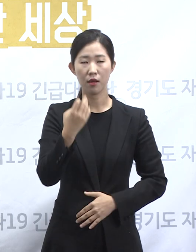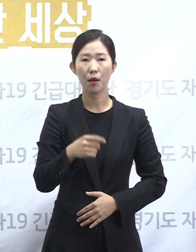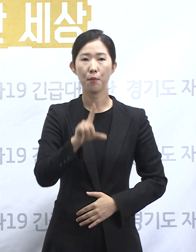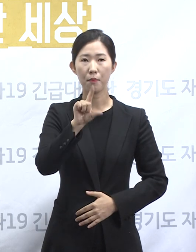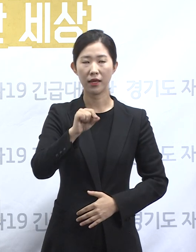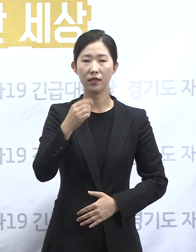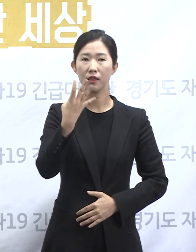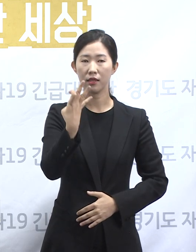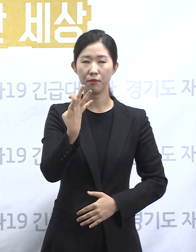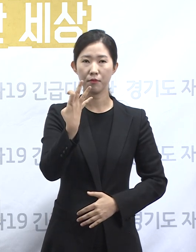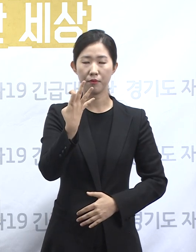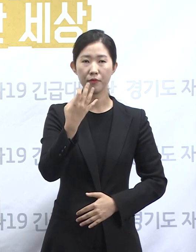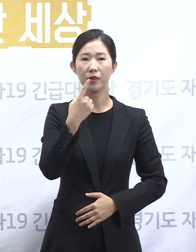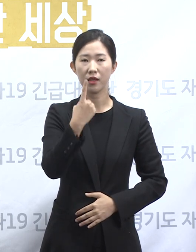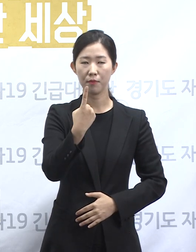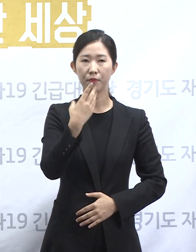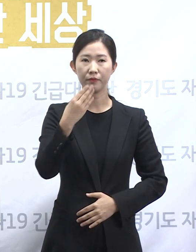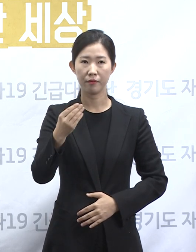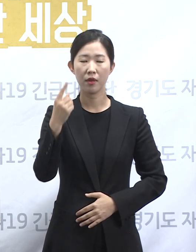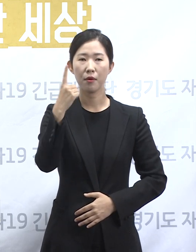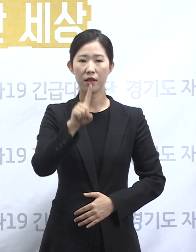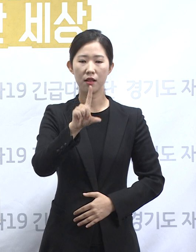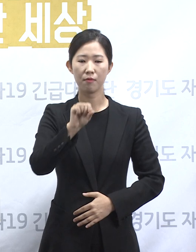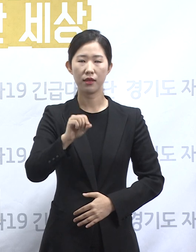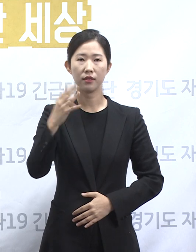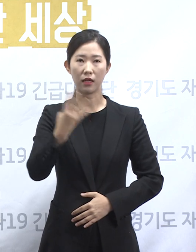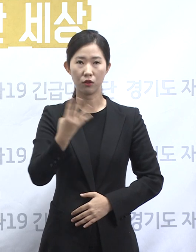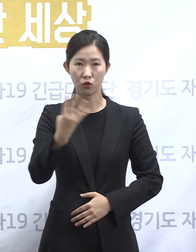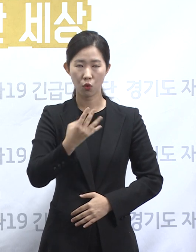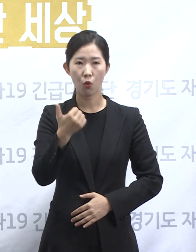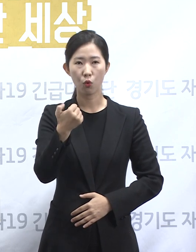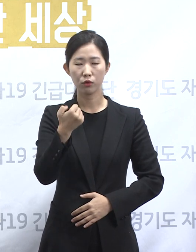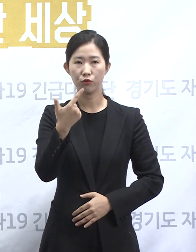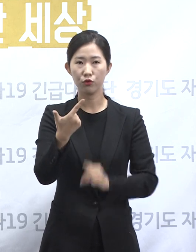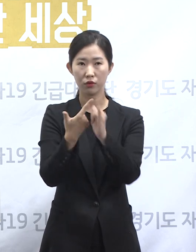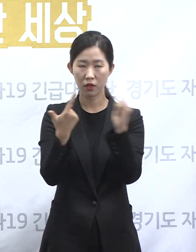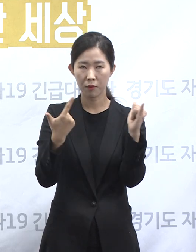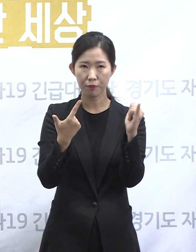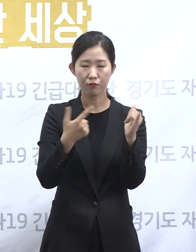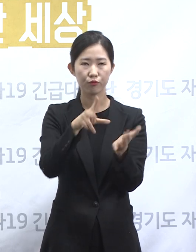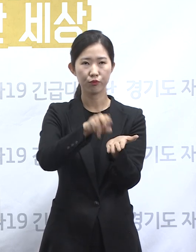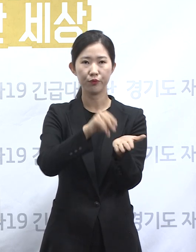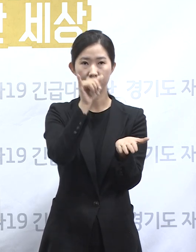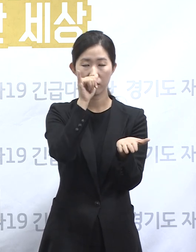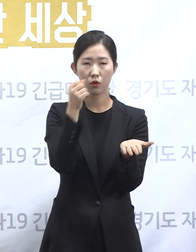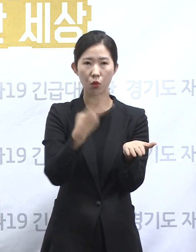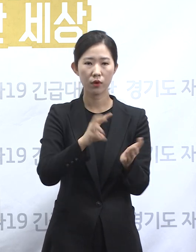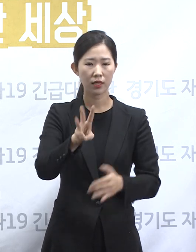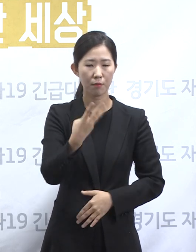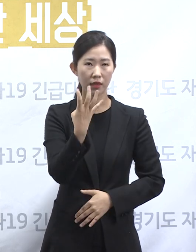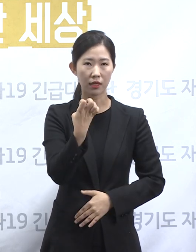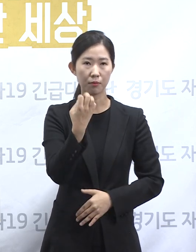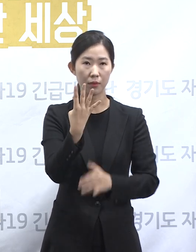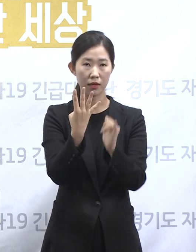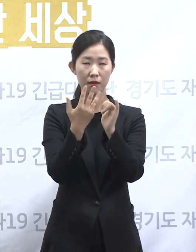14,480명이 음성 판정을, 56명이 양성 판정을 받았고 343명은 결과를 기다리는